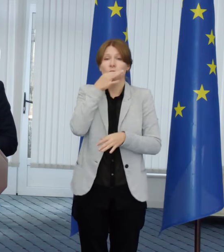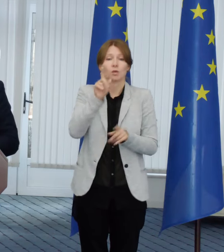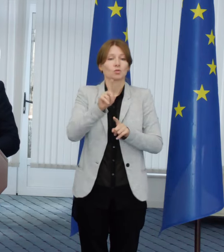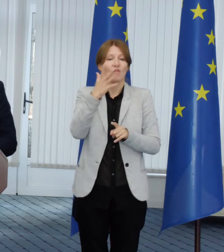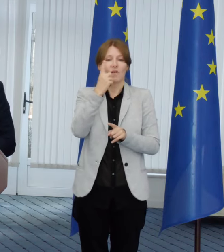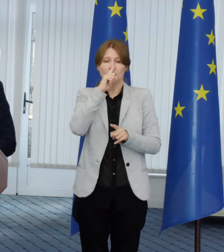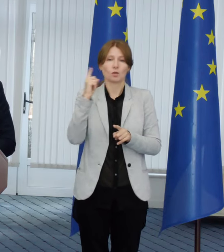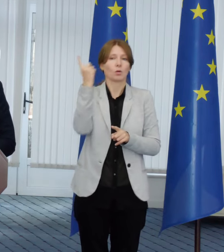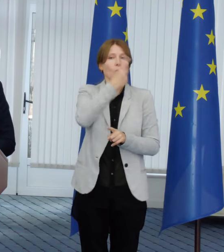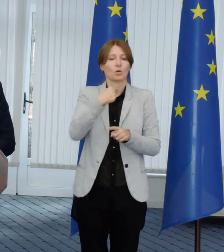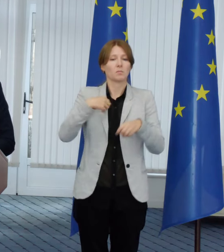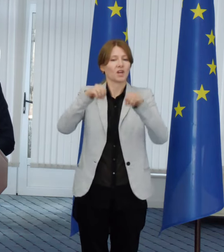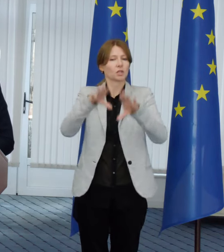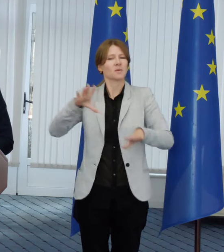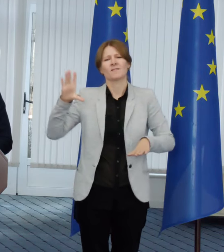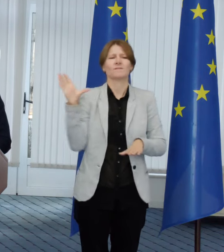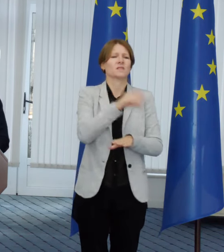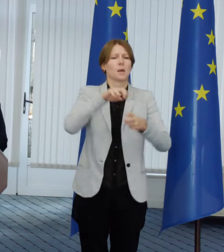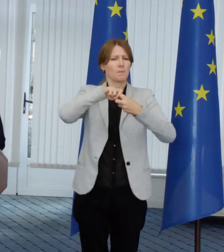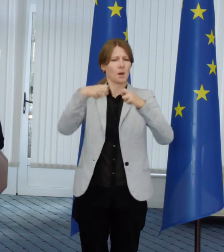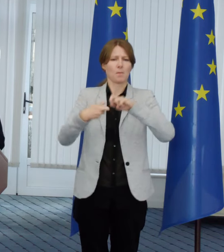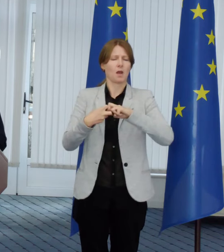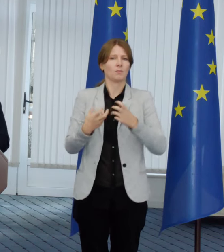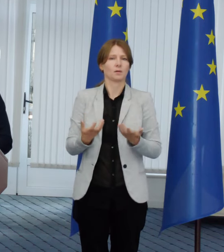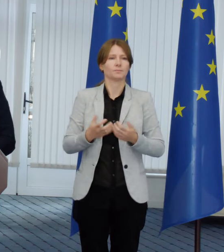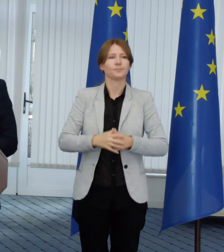vom rezolva toate problemele din acest sector.